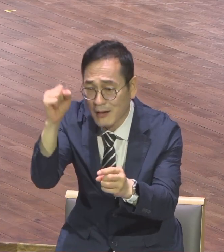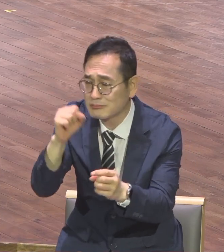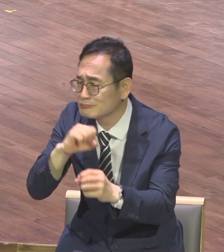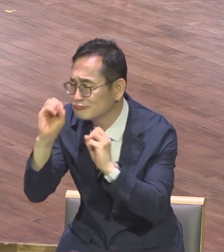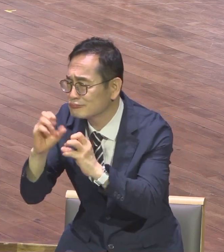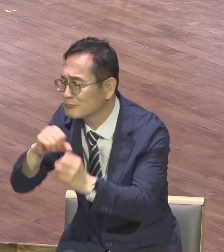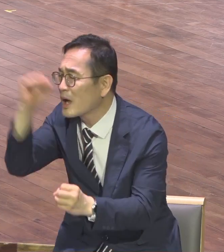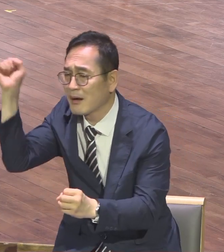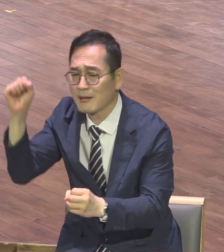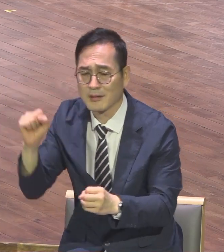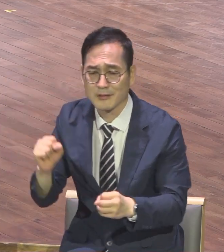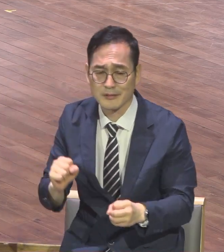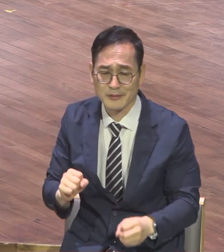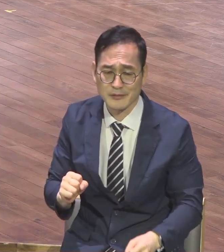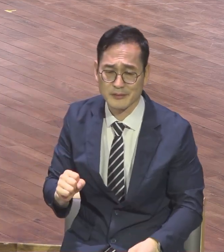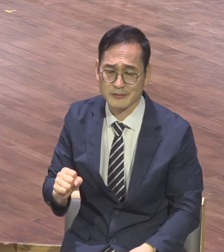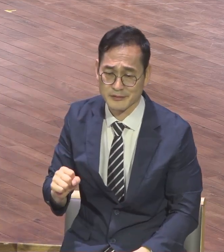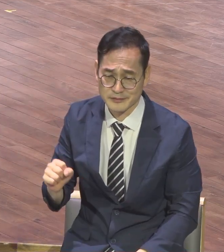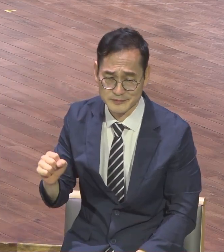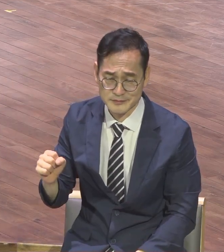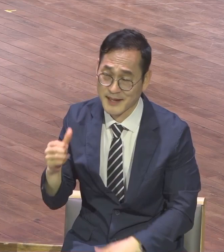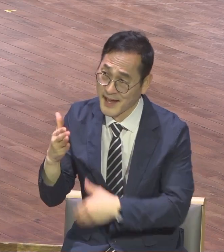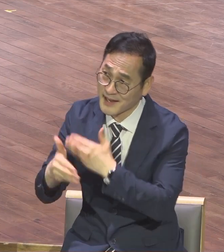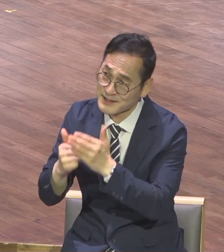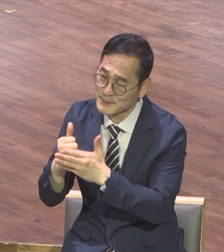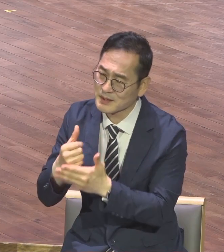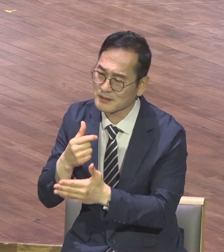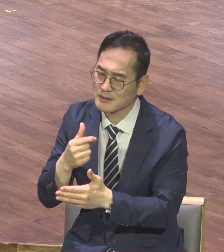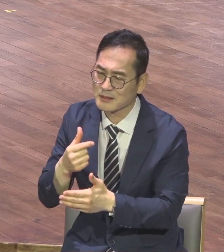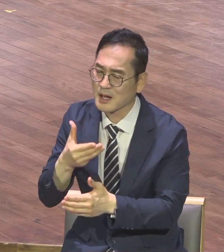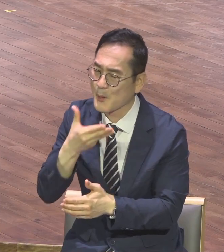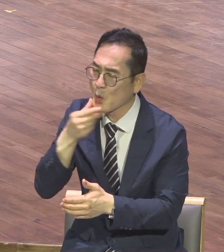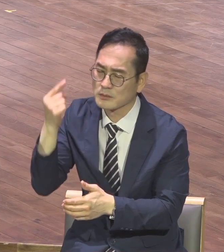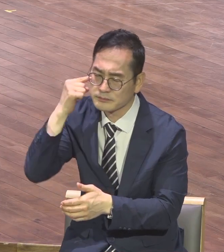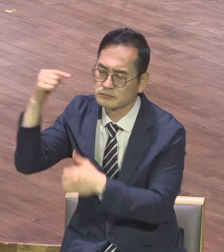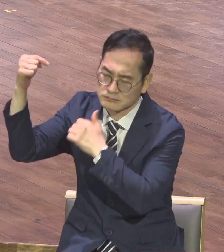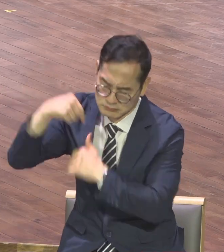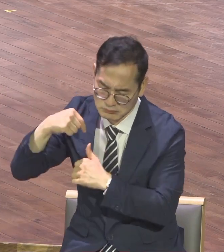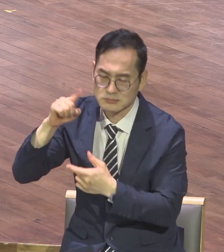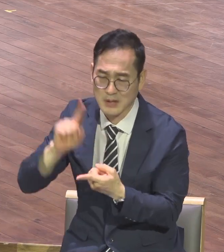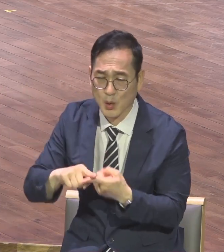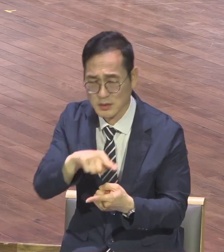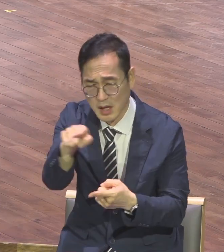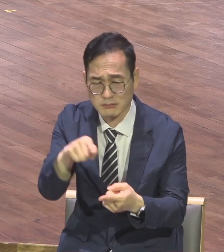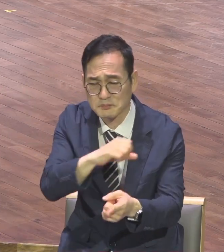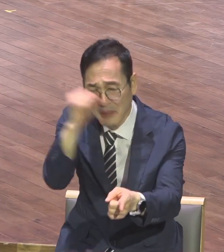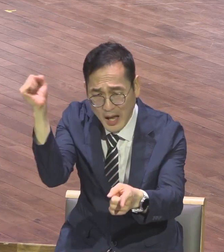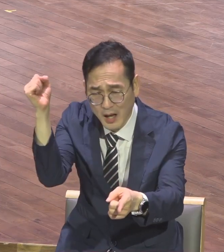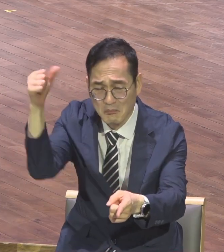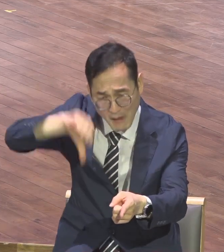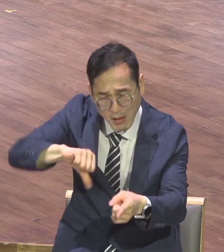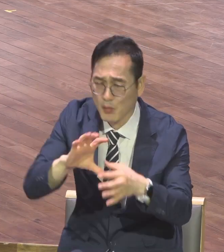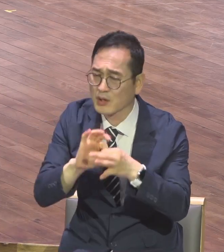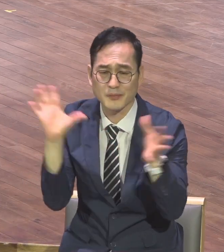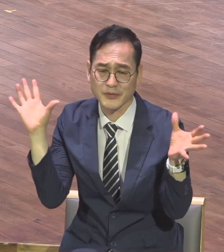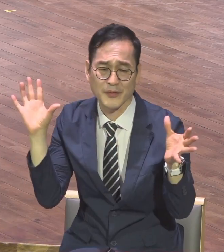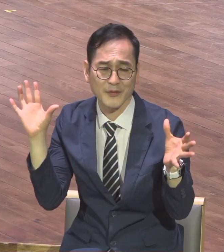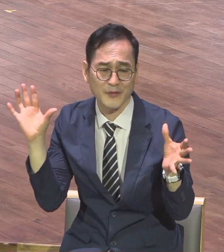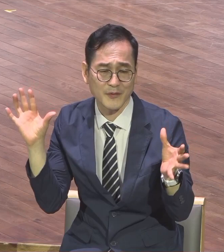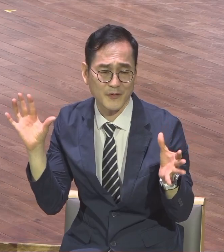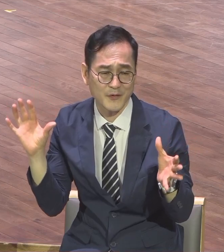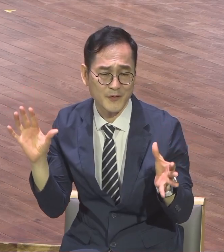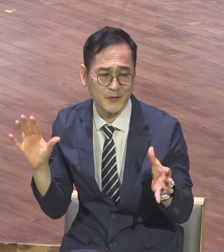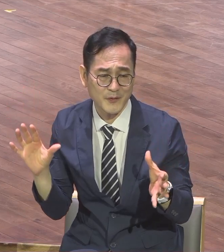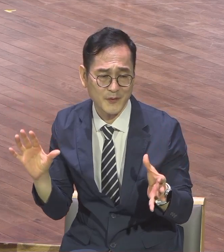지금까지 내 인기과 내 수준 상관없어요. 말씀 그대로 듣든지 말든지, 뭐 상처 받든지 안 받든지,